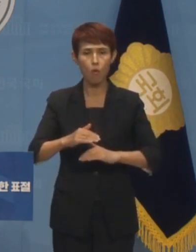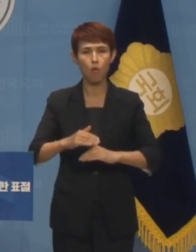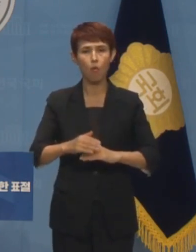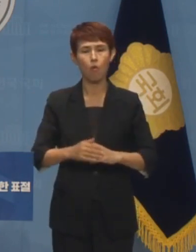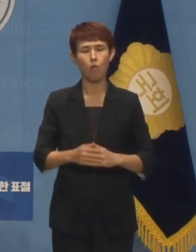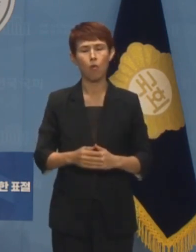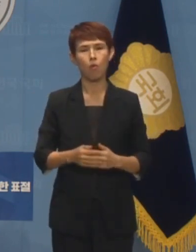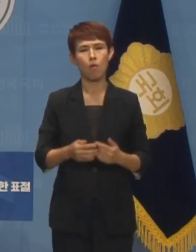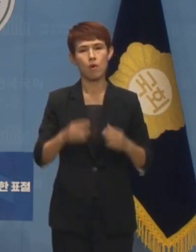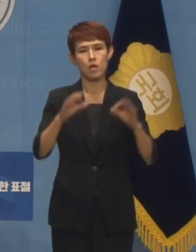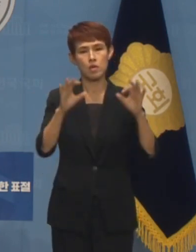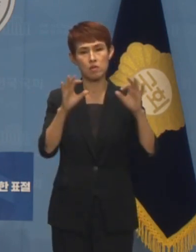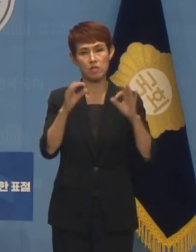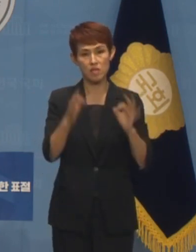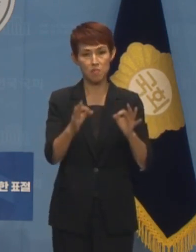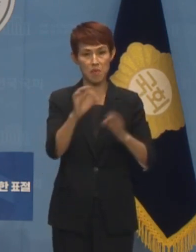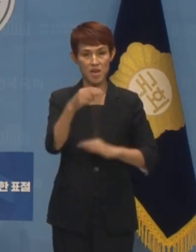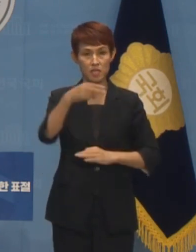1964년 김일성의 성명과